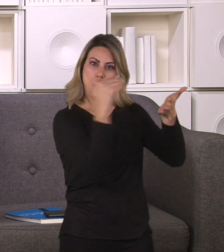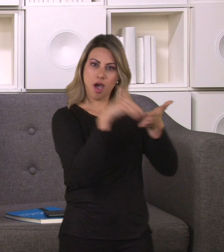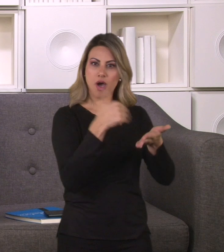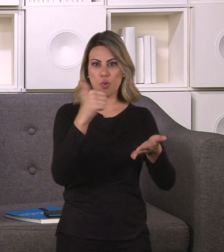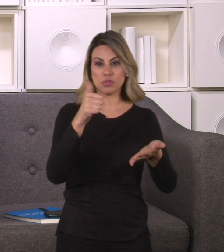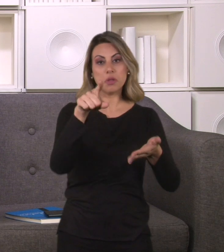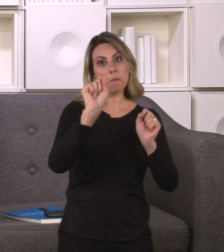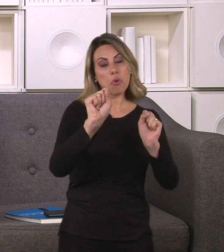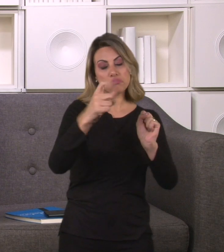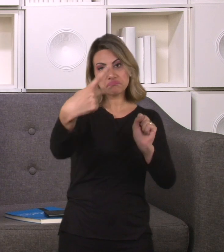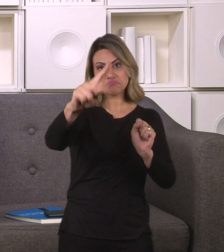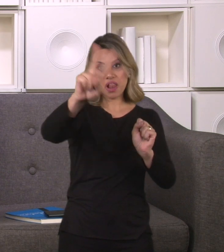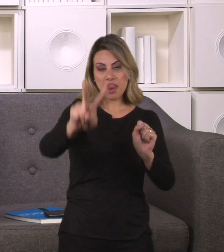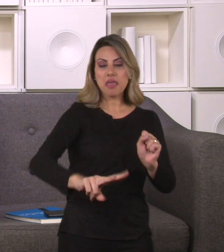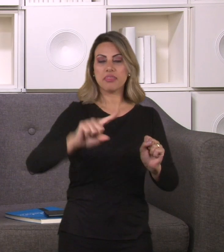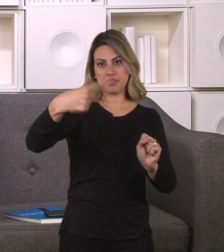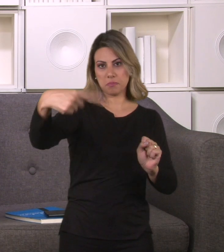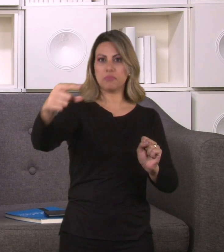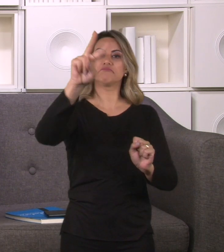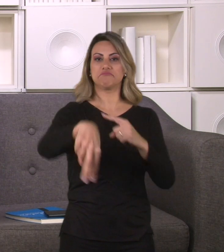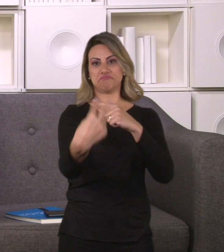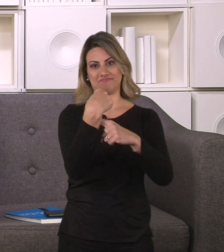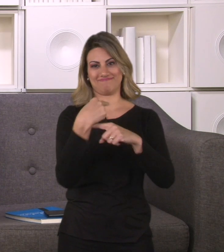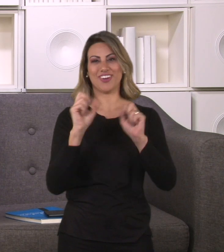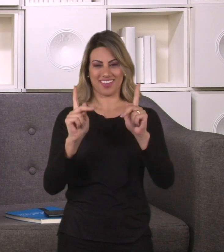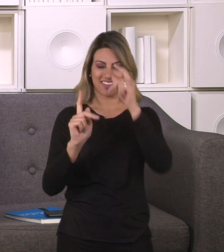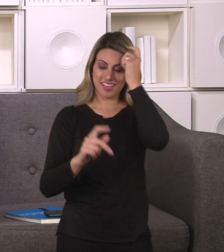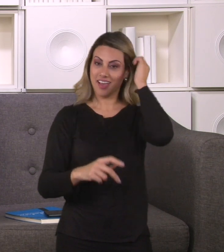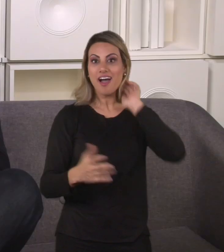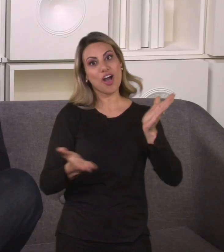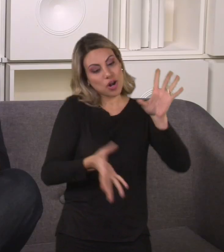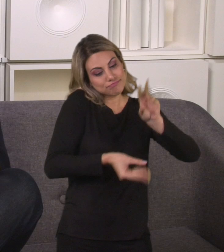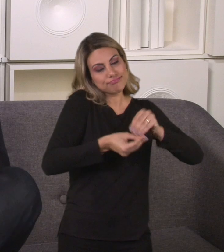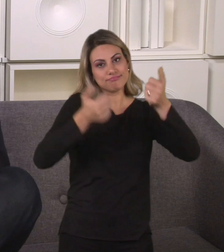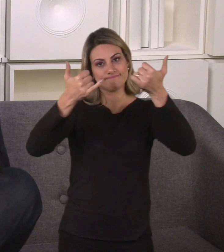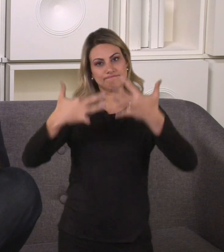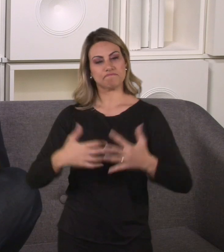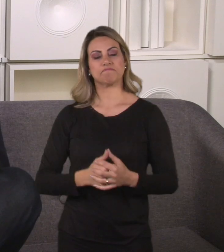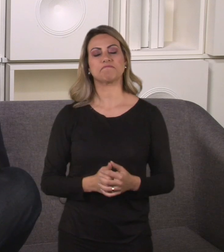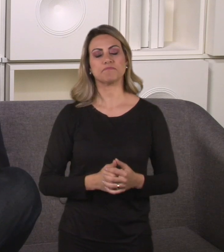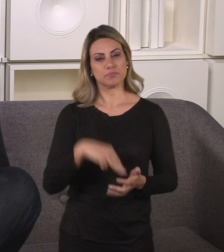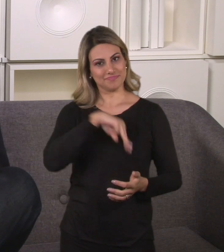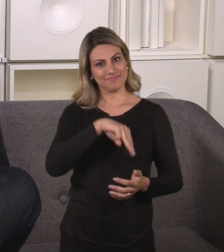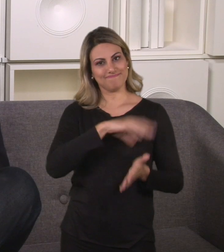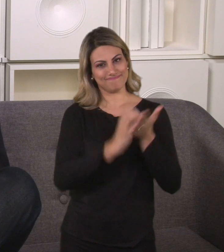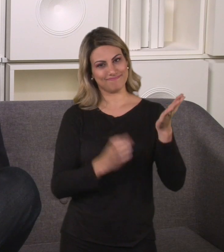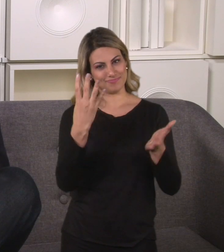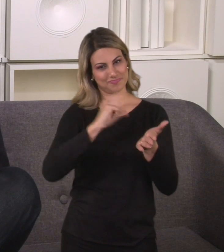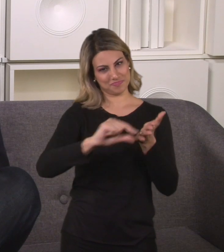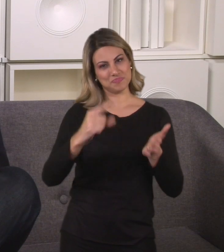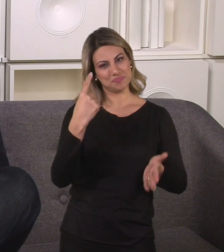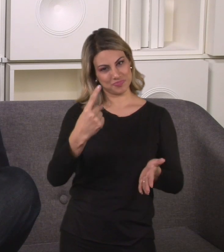ler também, acompanhar na sua Bíblia, acompanhar a leitura aqui comigo. Jesus foi levado pelo